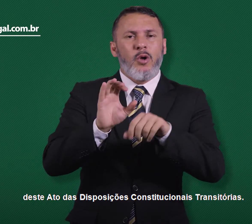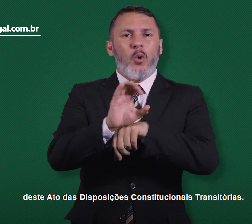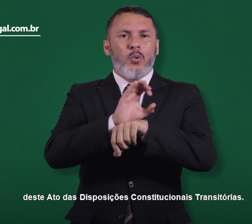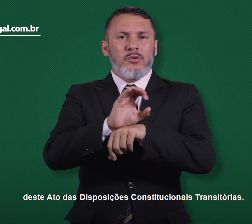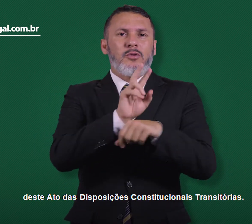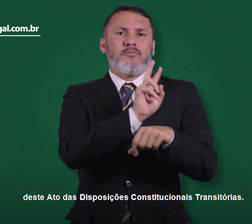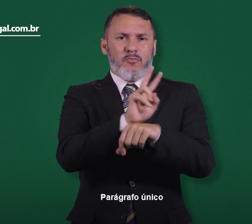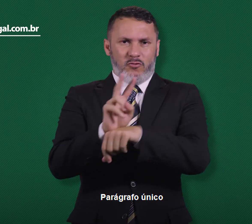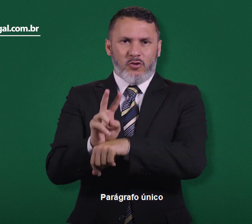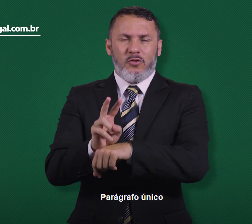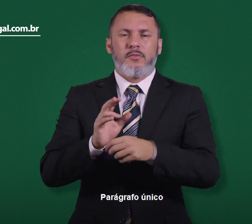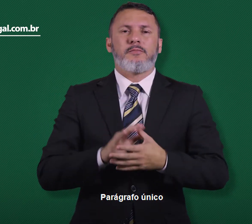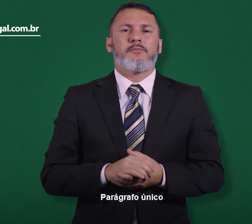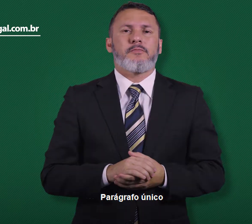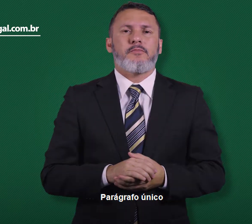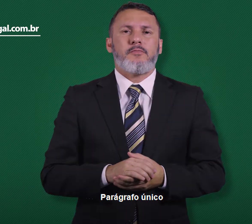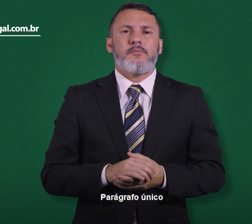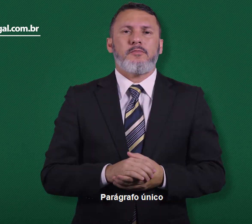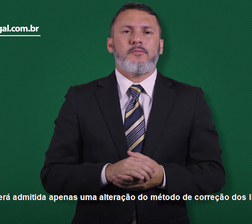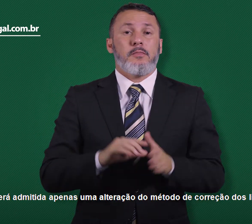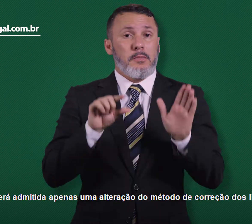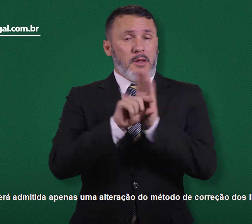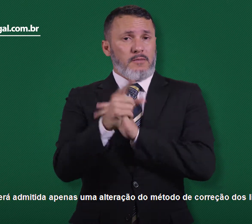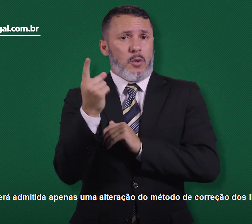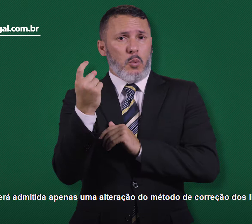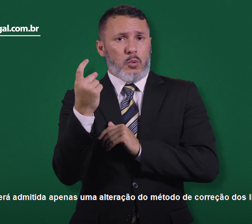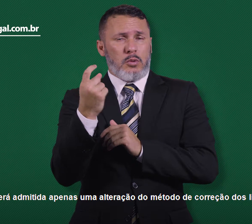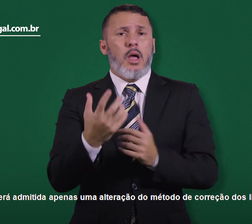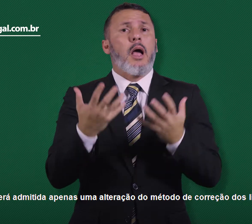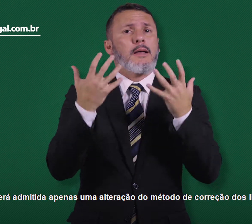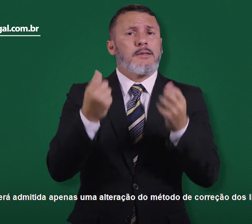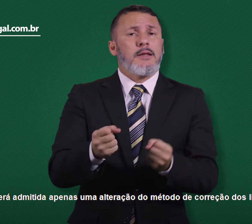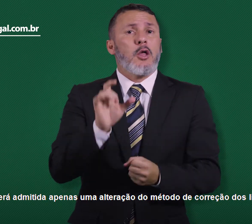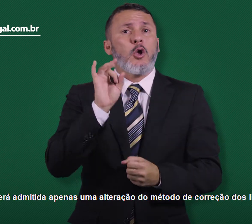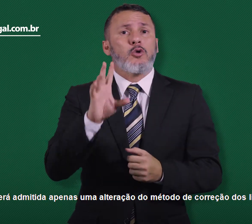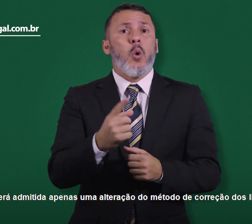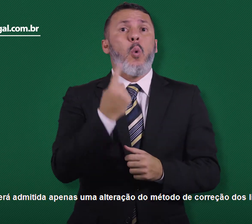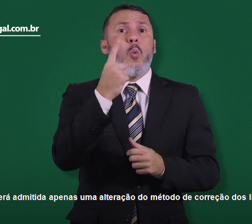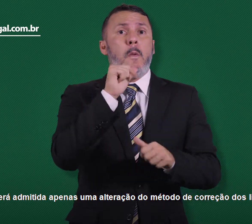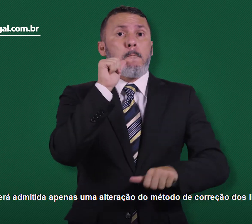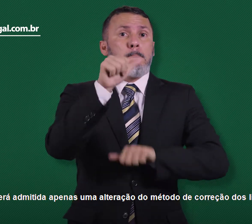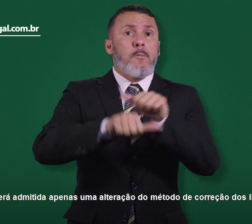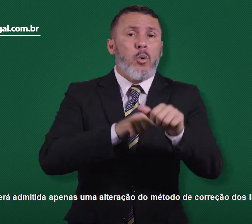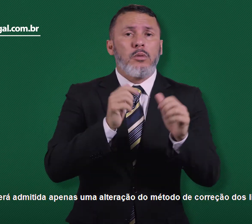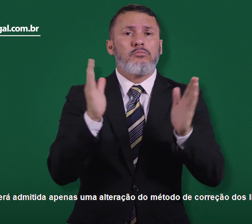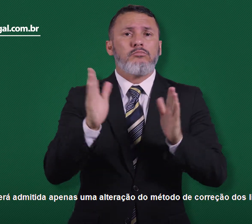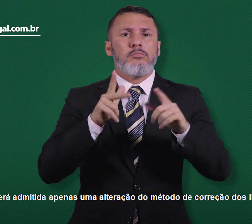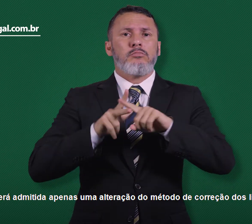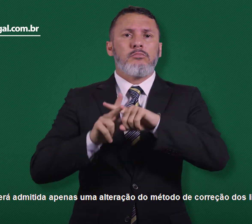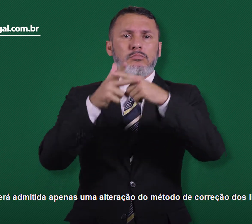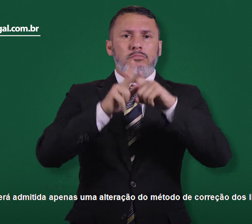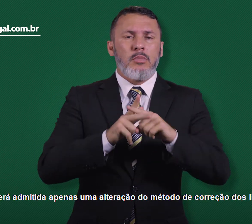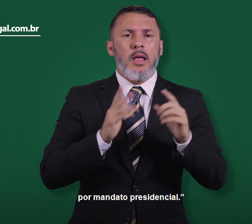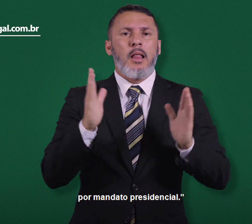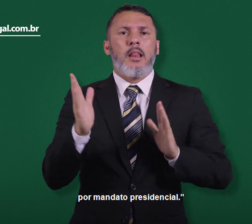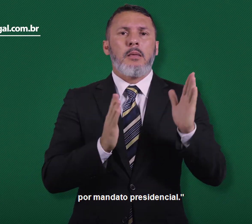transitórias. Parágrafo único. Será admitida apenas uma alteração do método de correção dos limites por